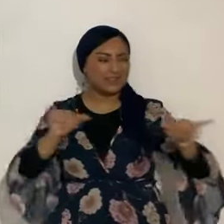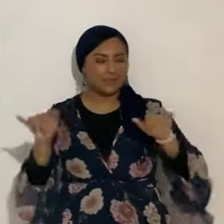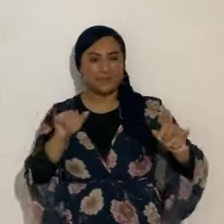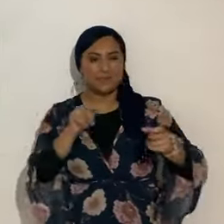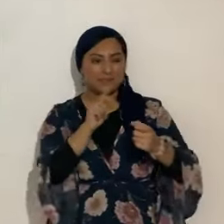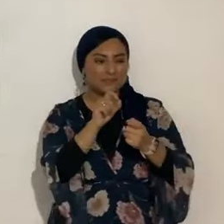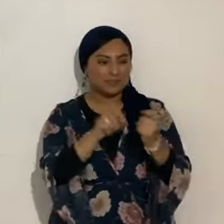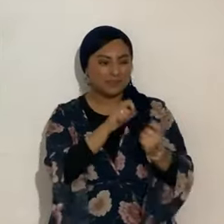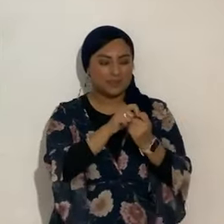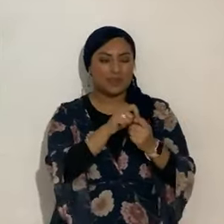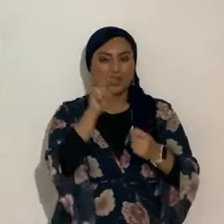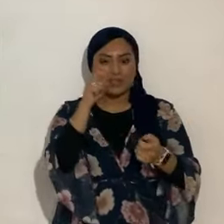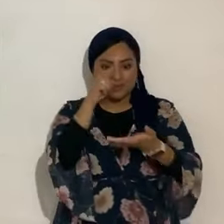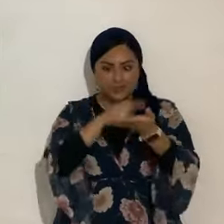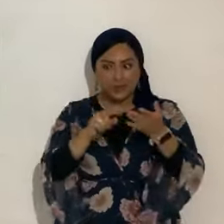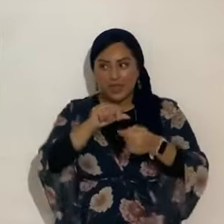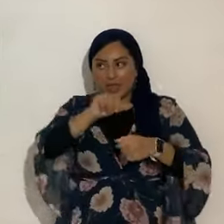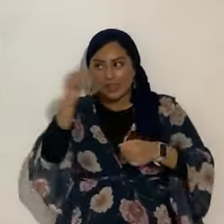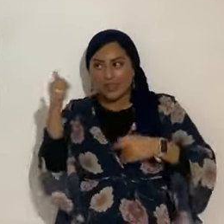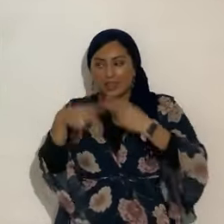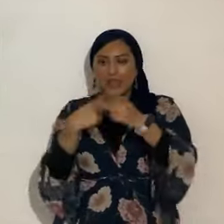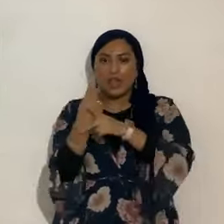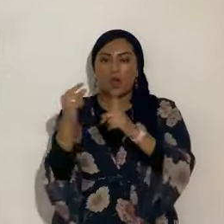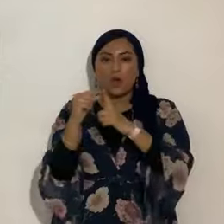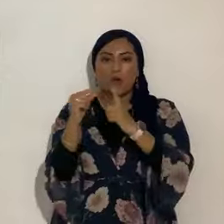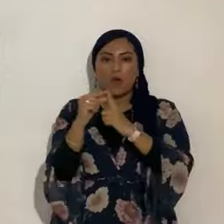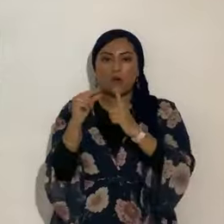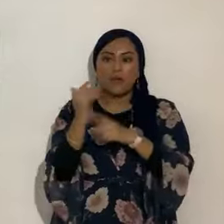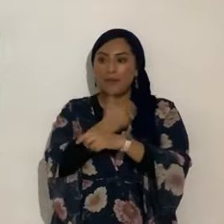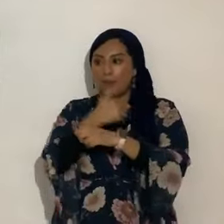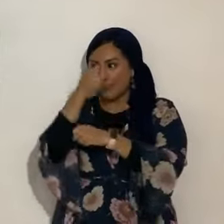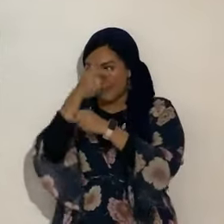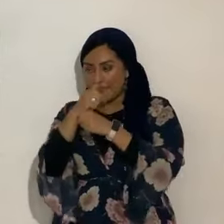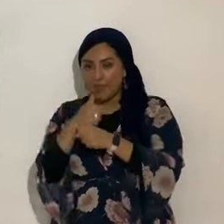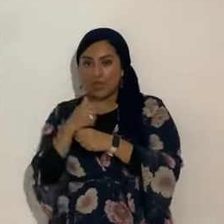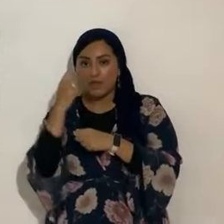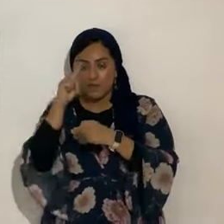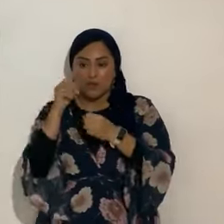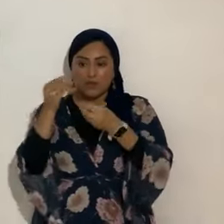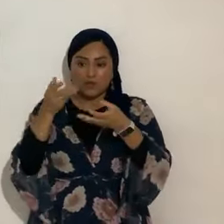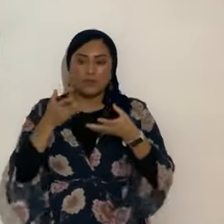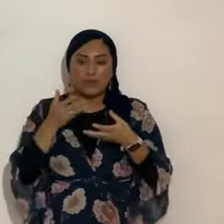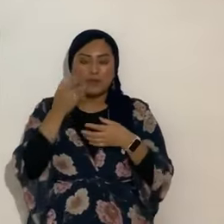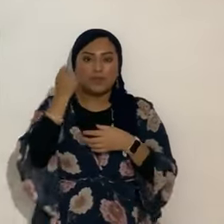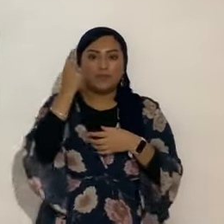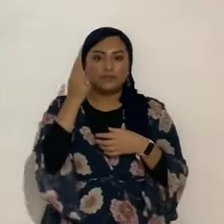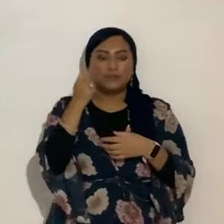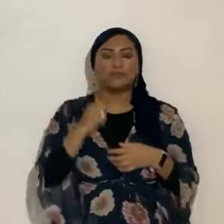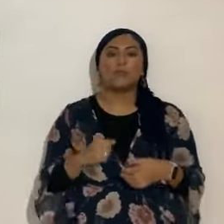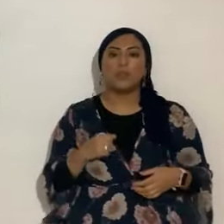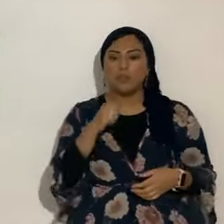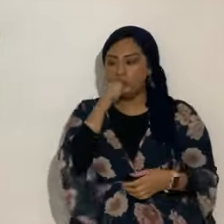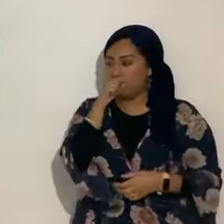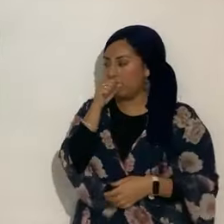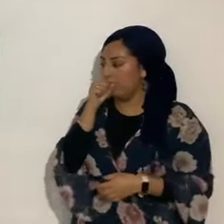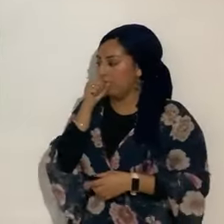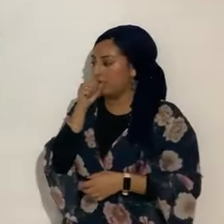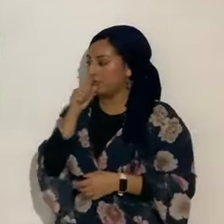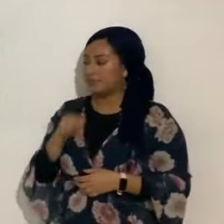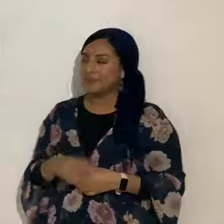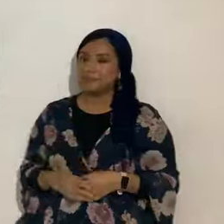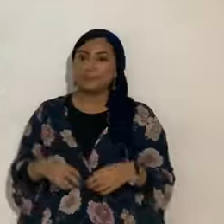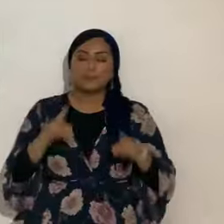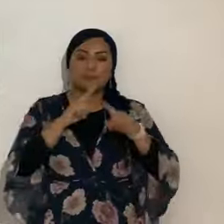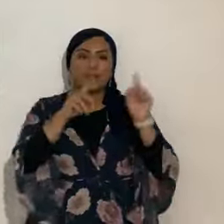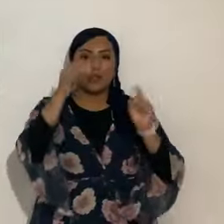exactamente, ¿no? Tienen que buscar otras palabras nuestros hermanos para darse a entender. Pero el